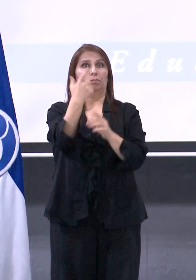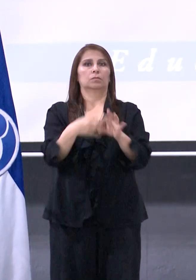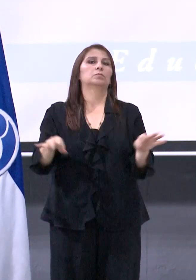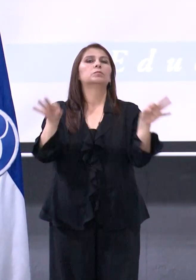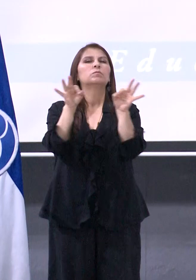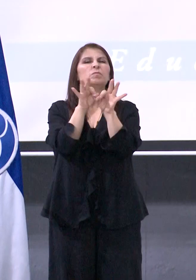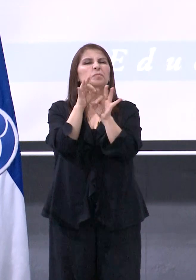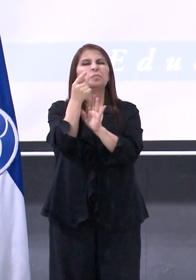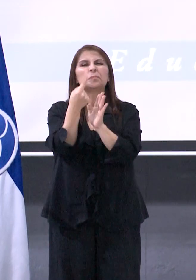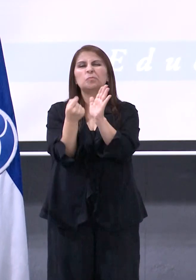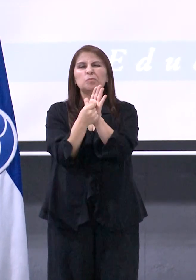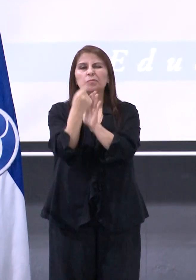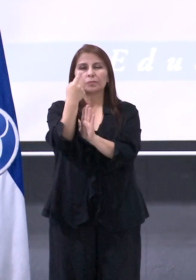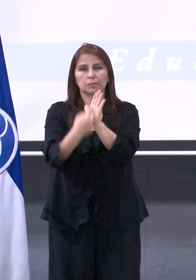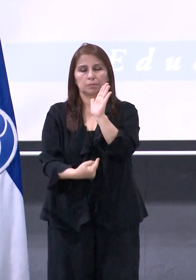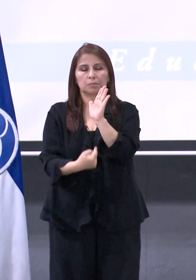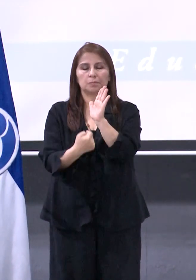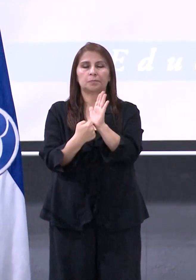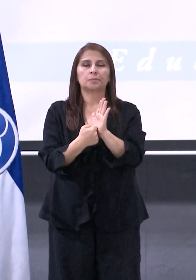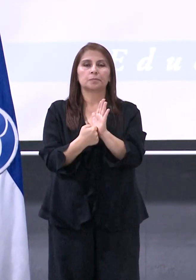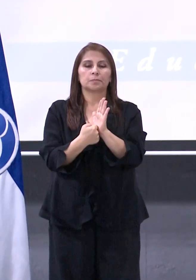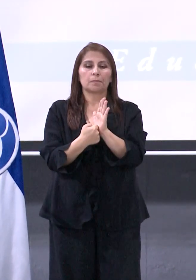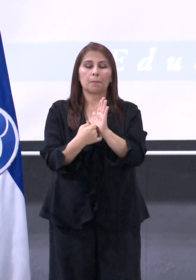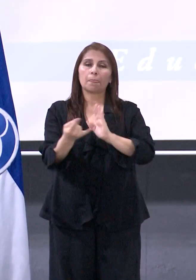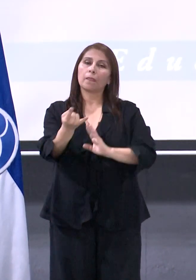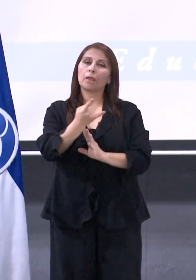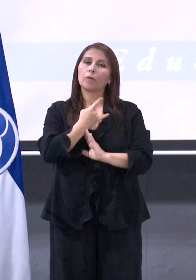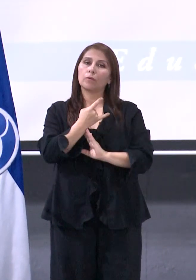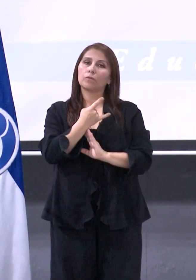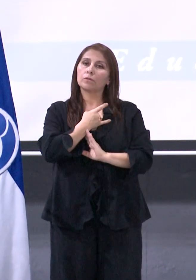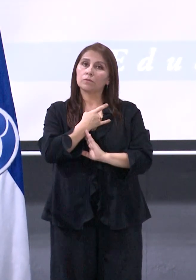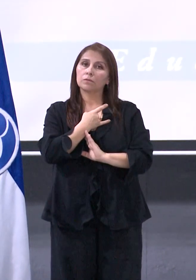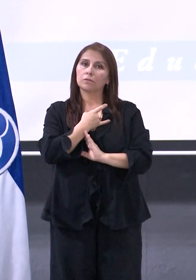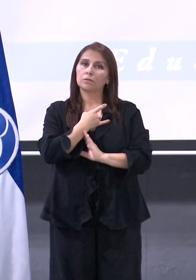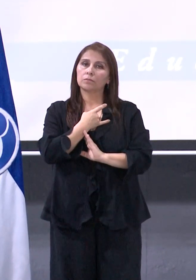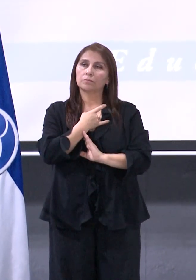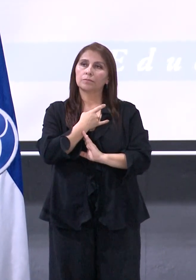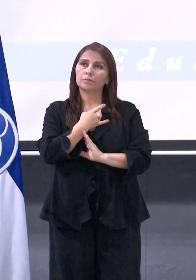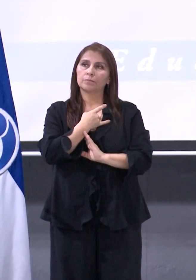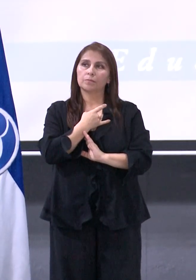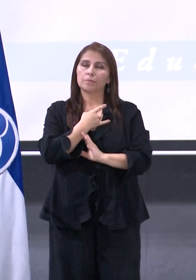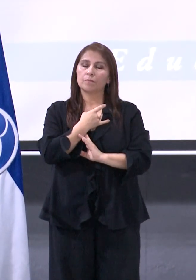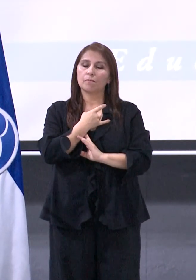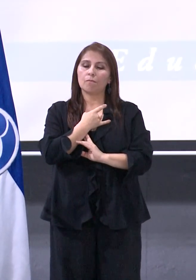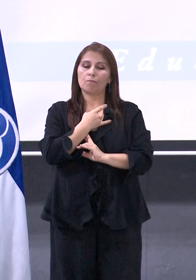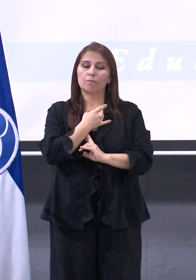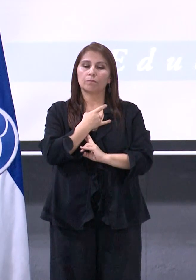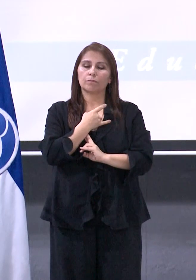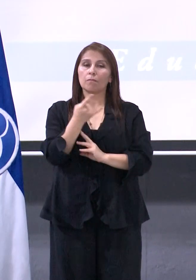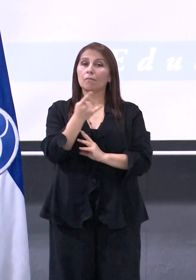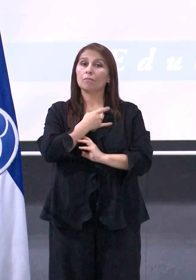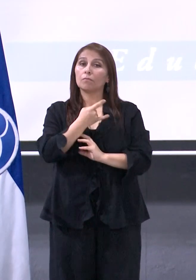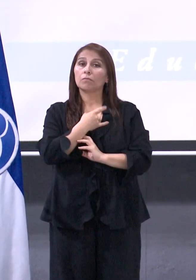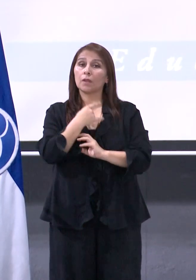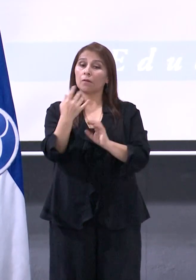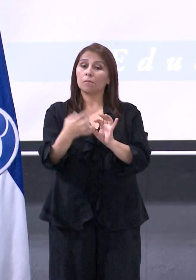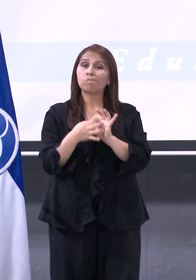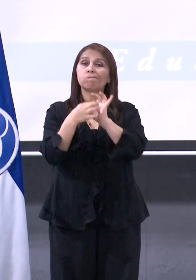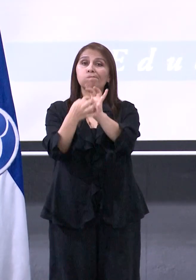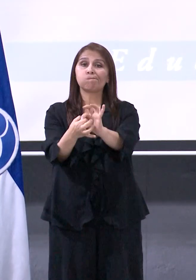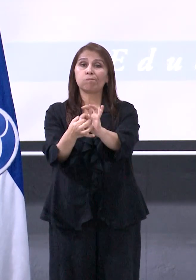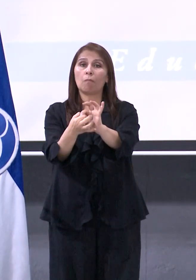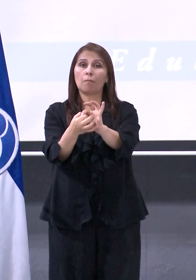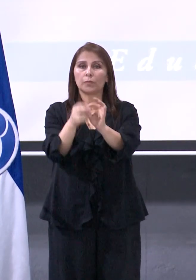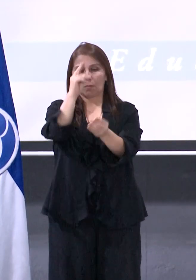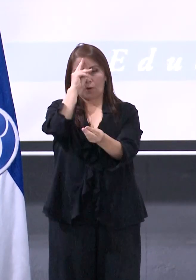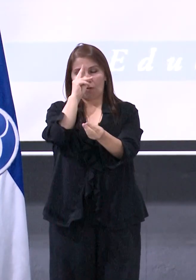como la universidad se vinculó a toda él pues el ejercicio de la dignificación de la profesión docente en